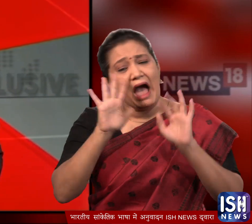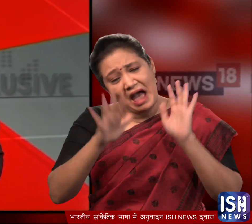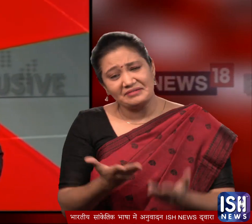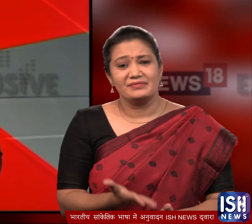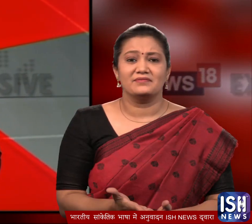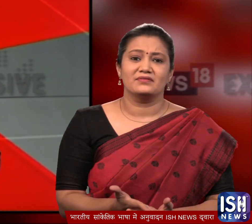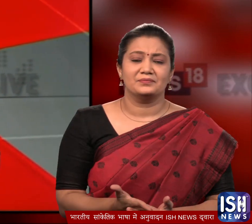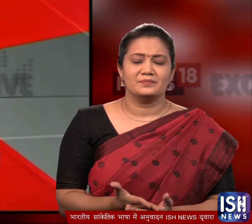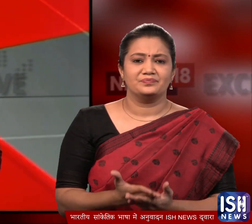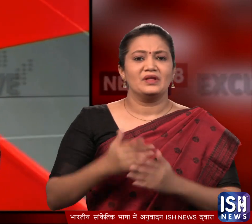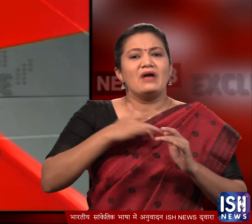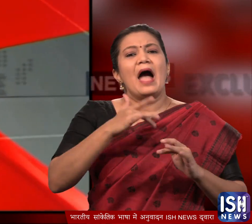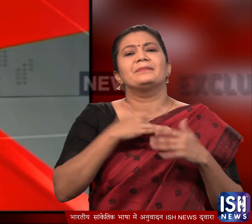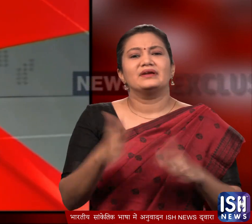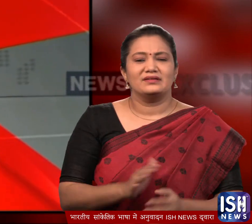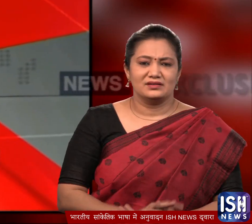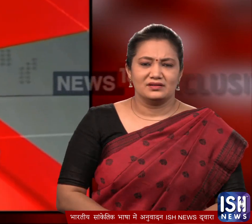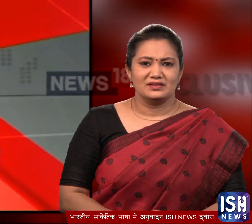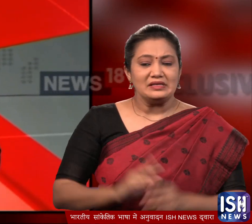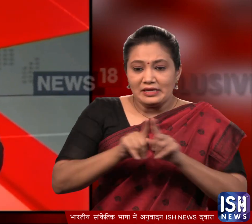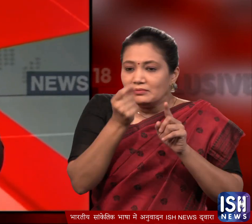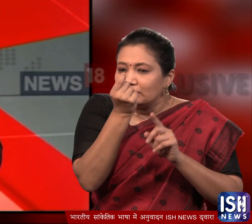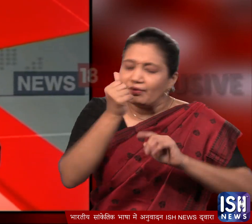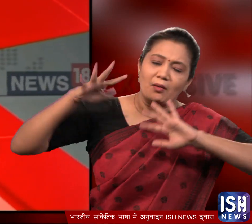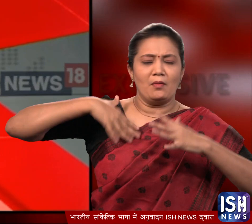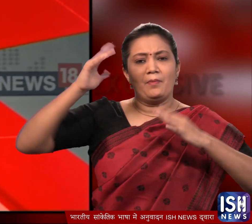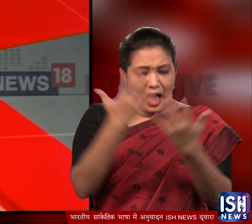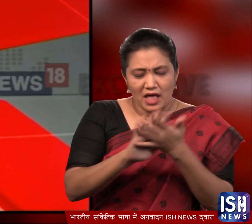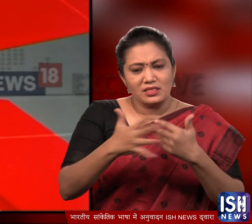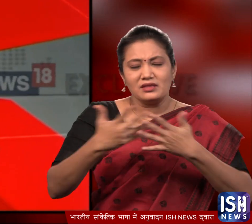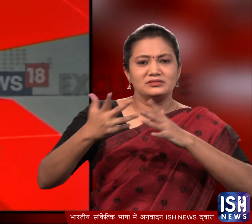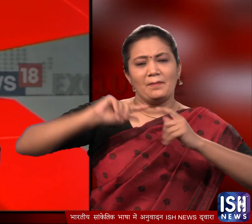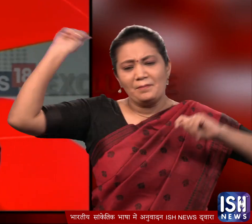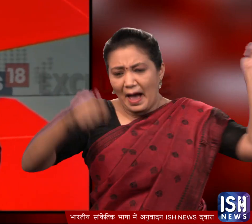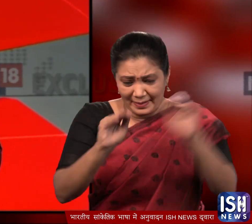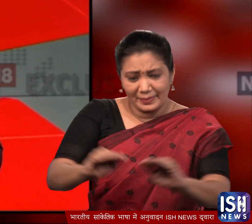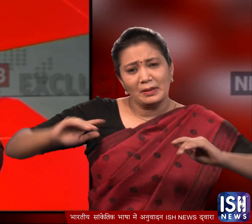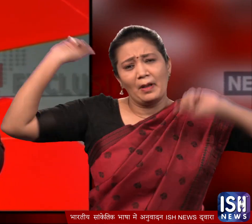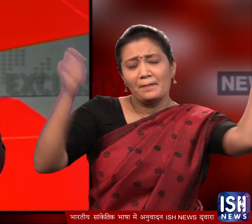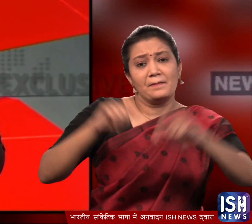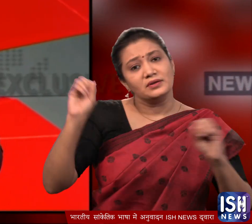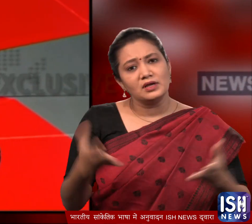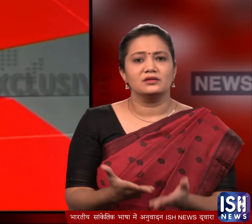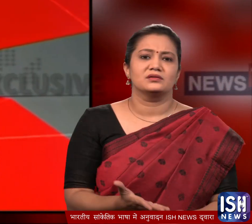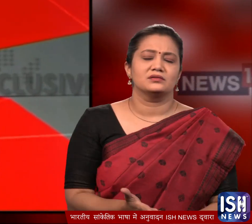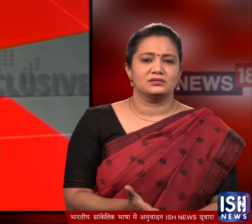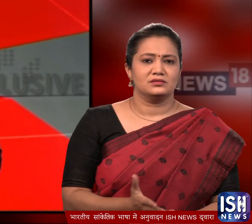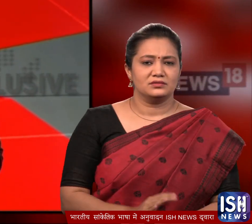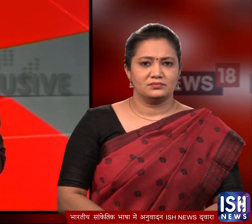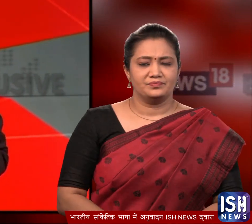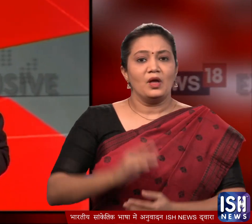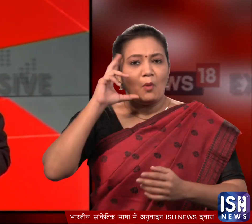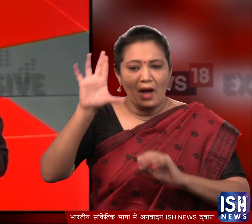रहती। हम लोगों को आदत पड़ गई। आदत क्या, मौका मिलते ही हमारे आपके बीच के ही लोग बच्चों को पीटने से बाज नहीं